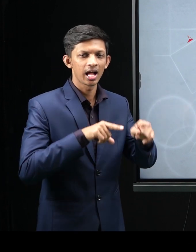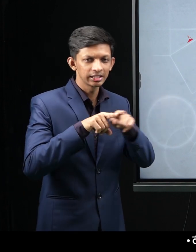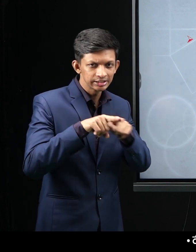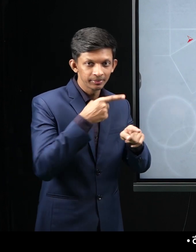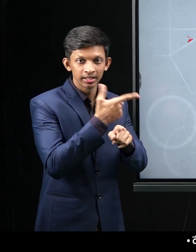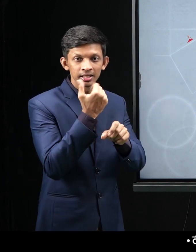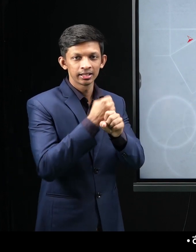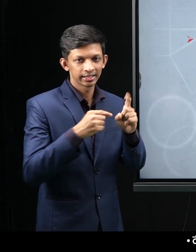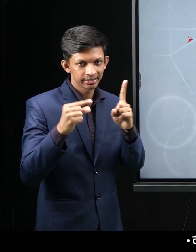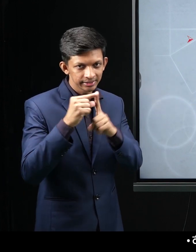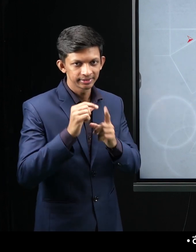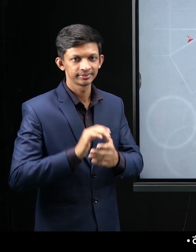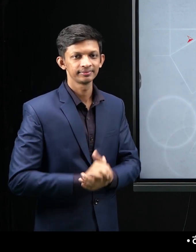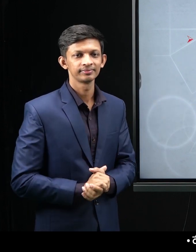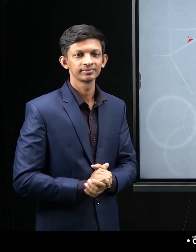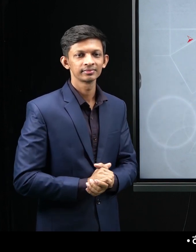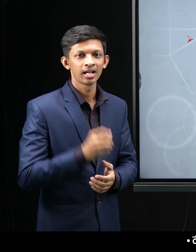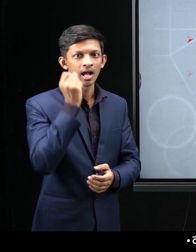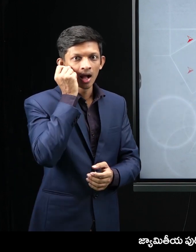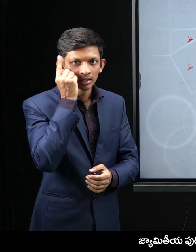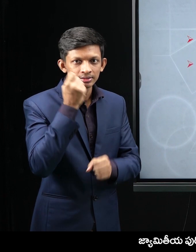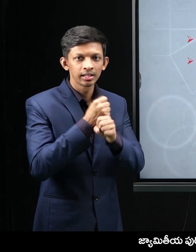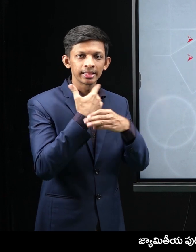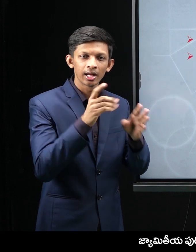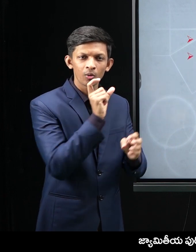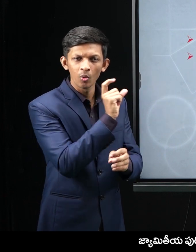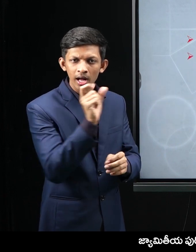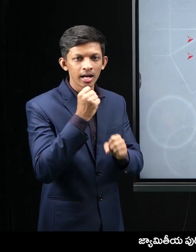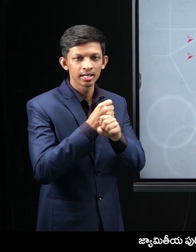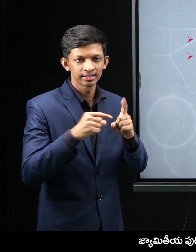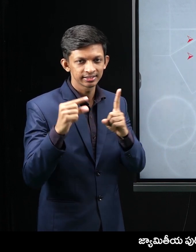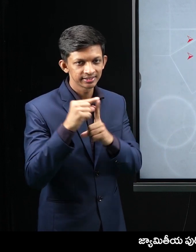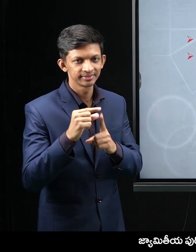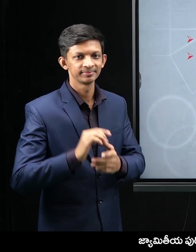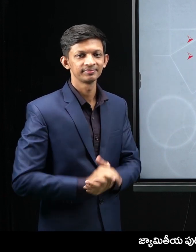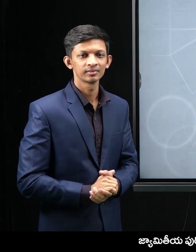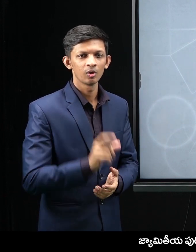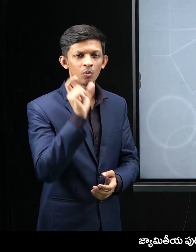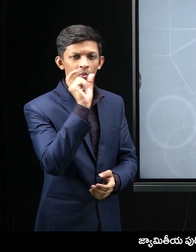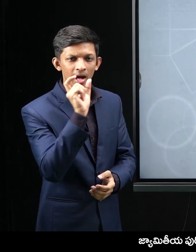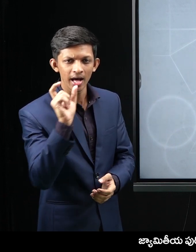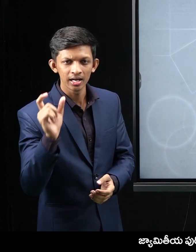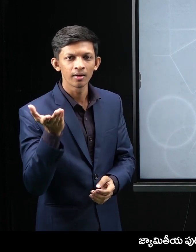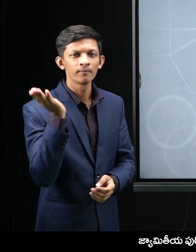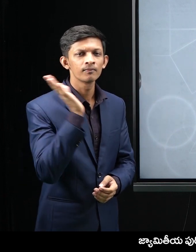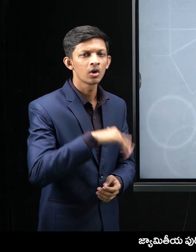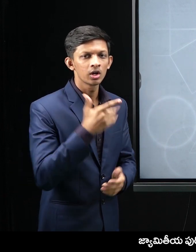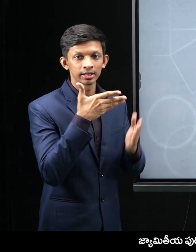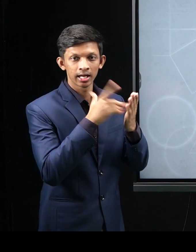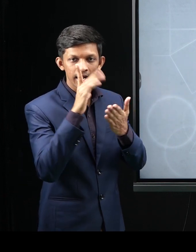రేఖాగణిత పురోగతిని నిర్వహించడానికి జీపీ జ్యామితి పురోగతి యొక్క సాధారణ నిబంధనలను అర్థం చేసుకోవడానికి ఈ